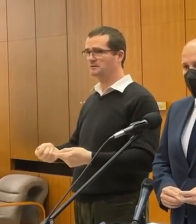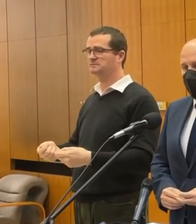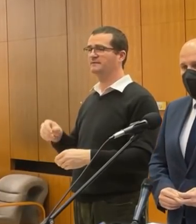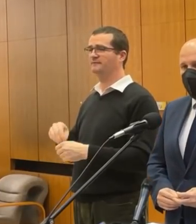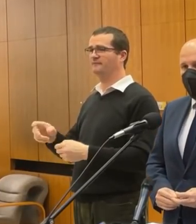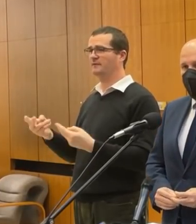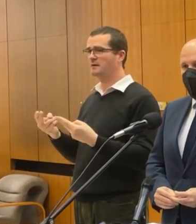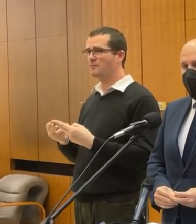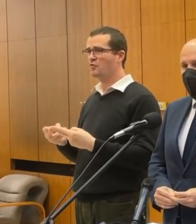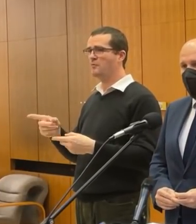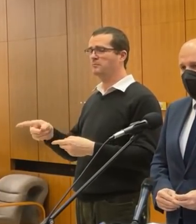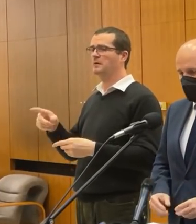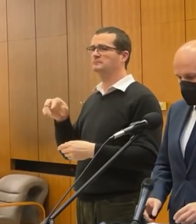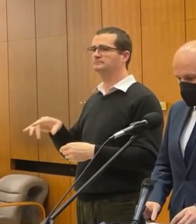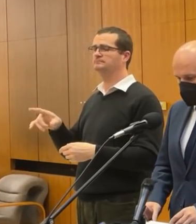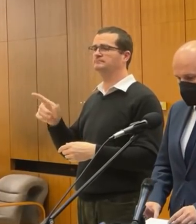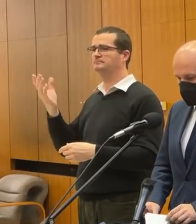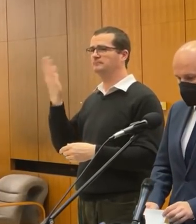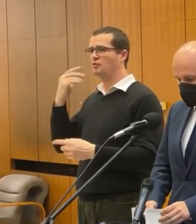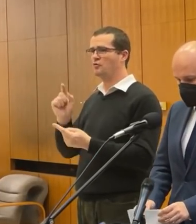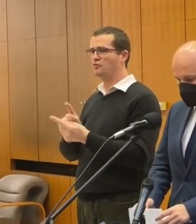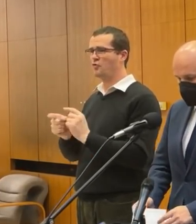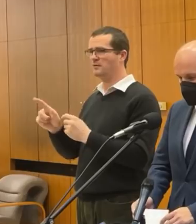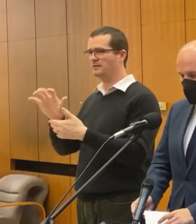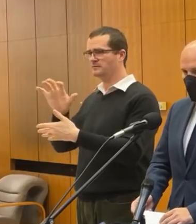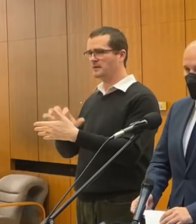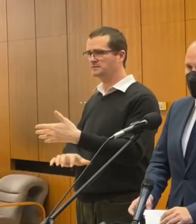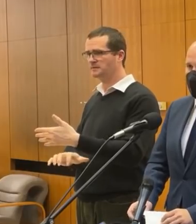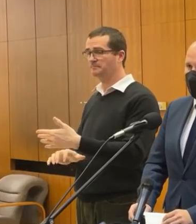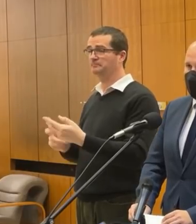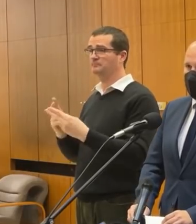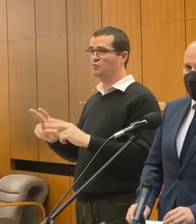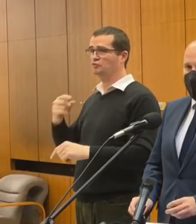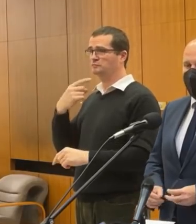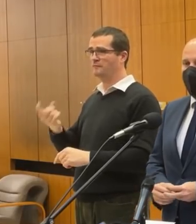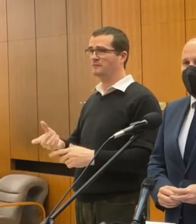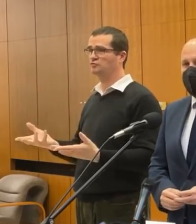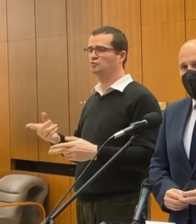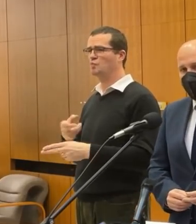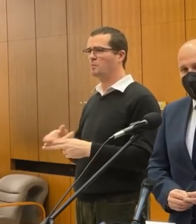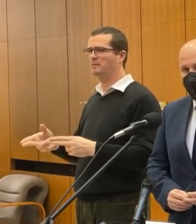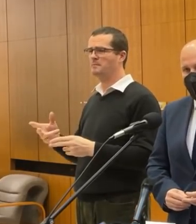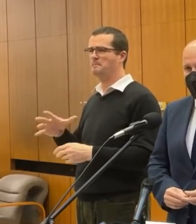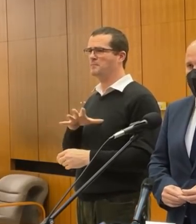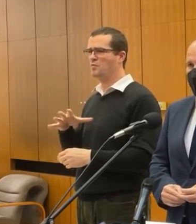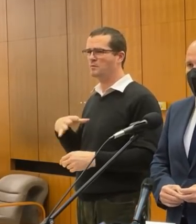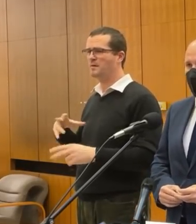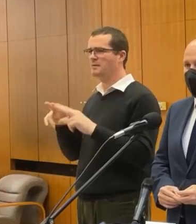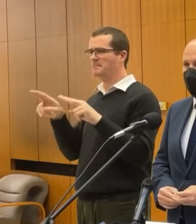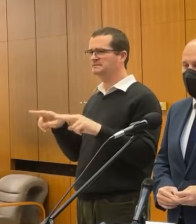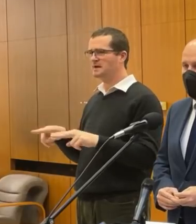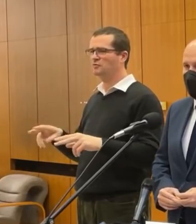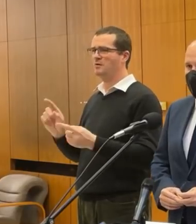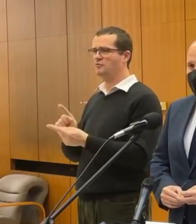takej podobe, v akej došlo k dohode na texte. Môžem vám povedať, že je to úplne štandardná medzinárodná